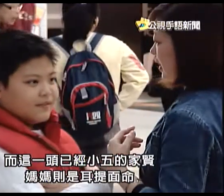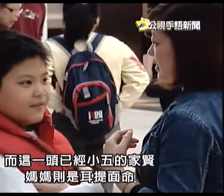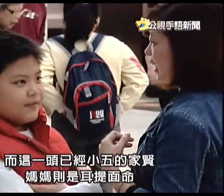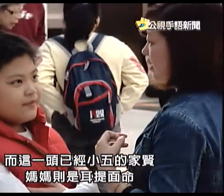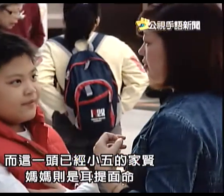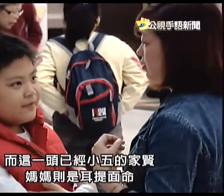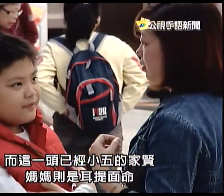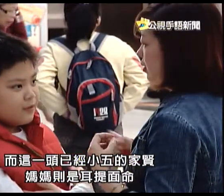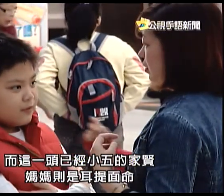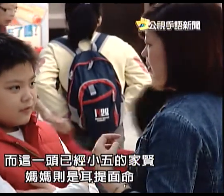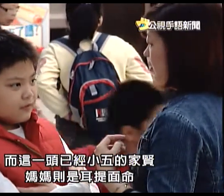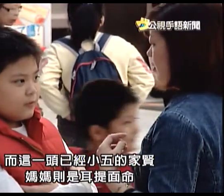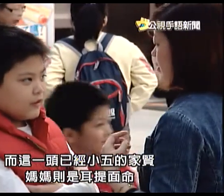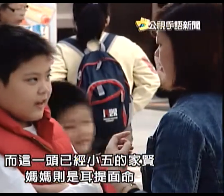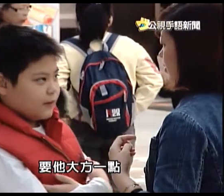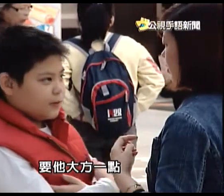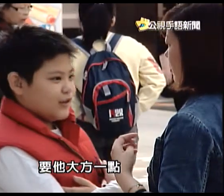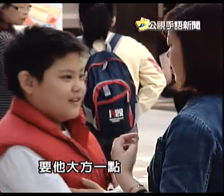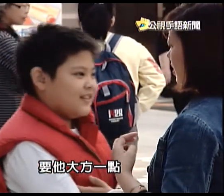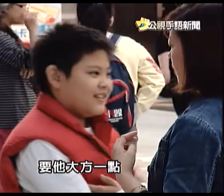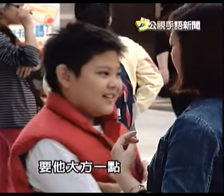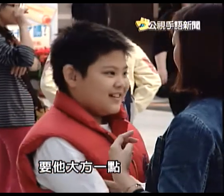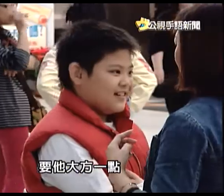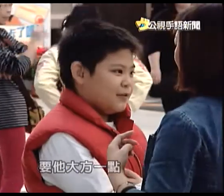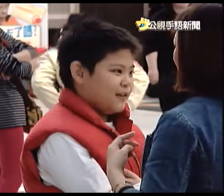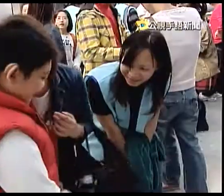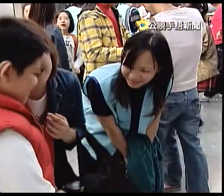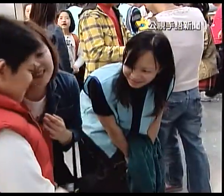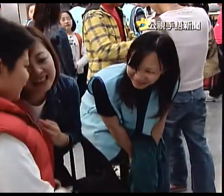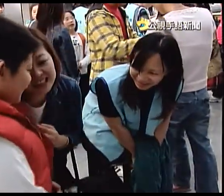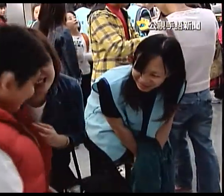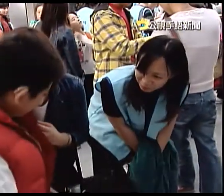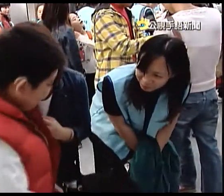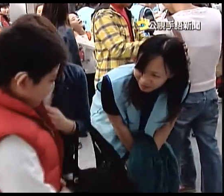贤，妈妈则是耳提面命要他大方一点。 嘉贤呢？